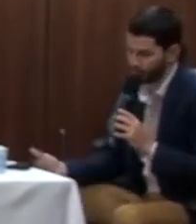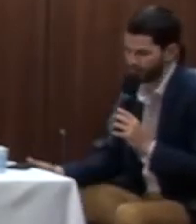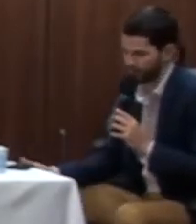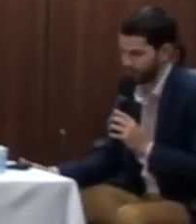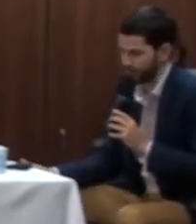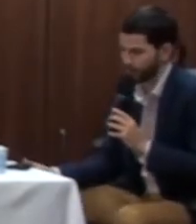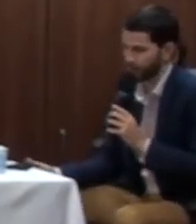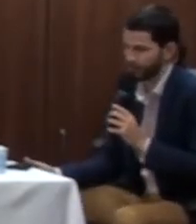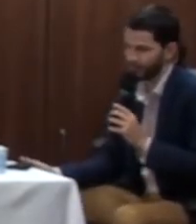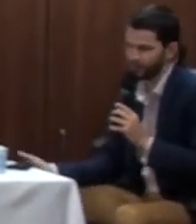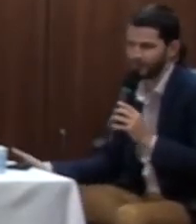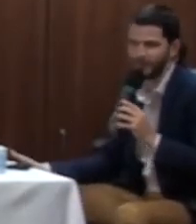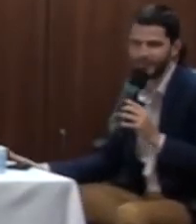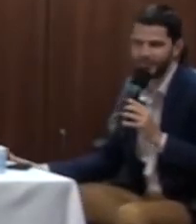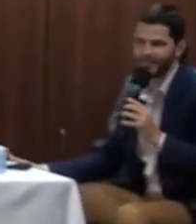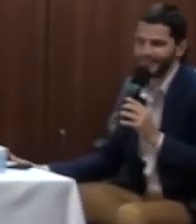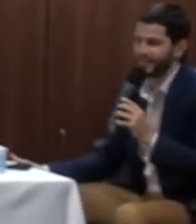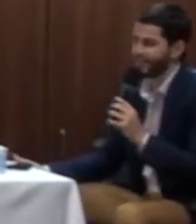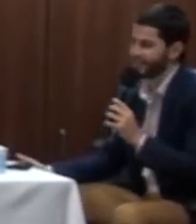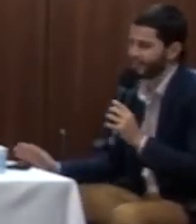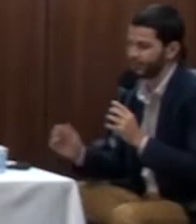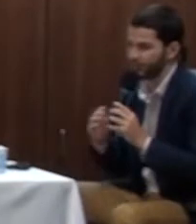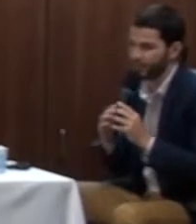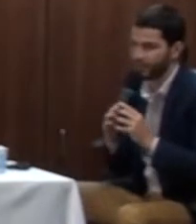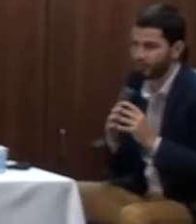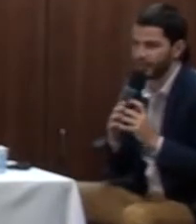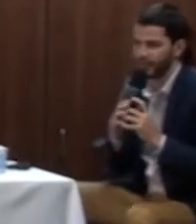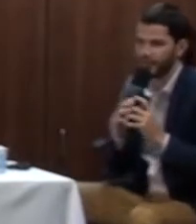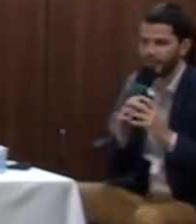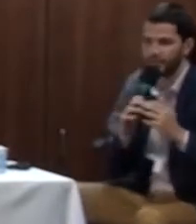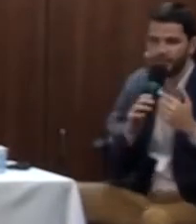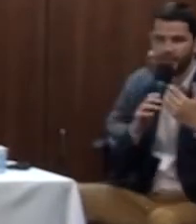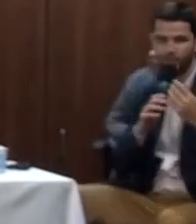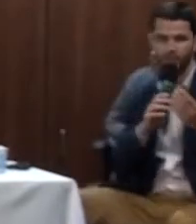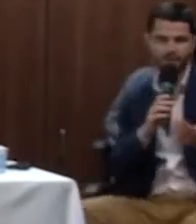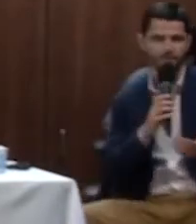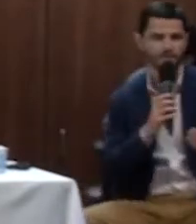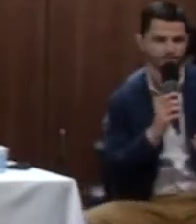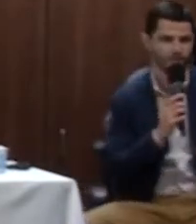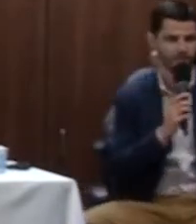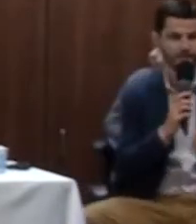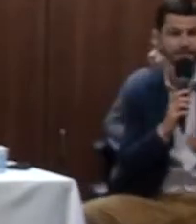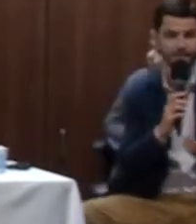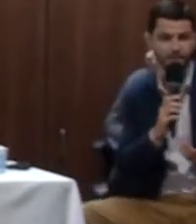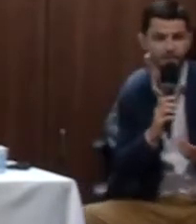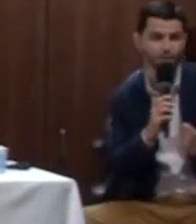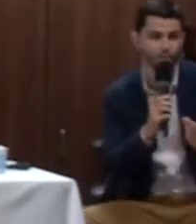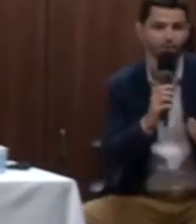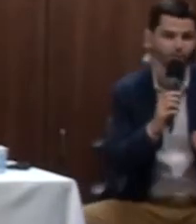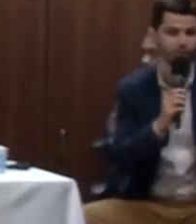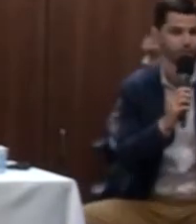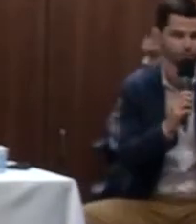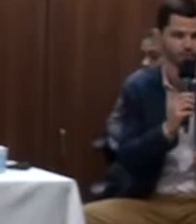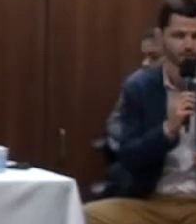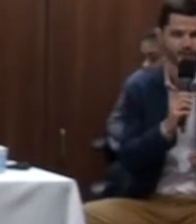audiência pública, que na verdade é uma reunião de trabalho, a gente está aqui para falar do processo transexualizador